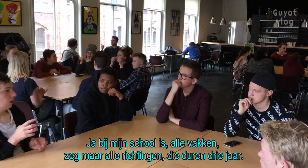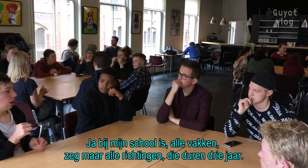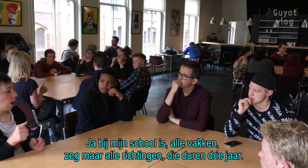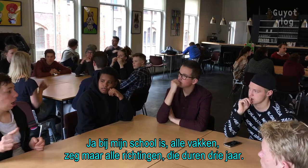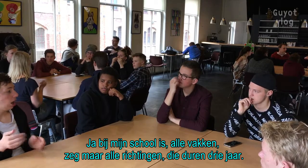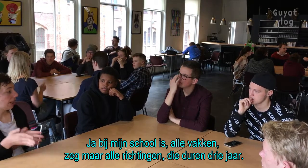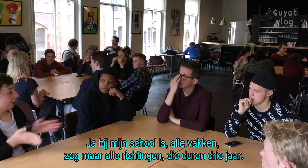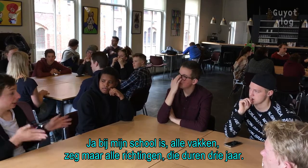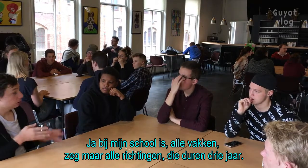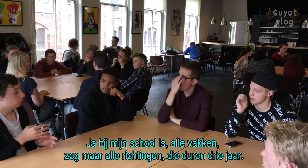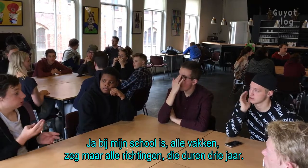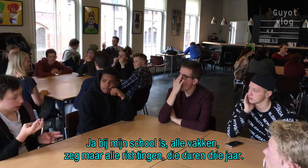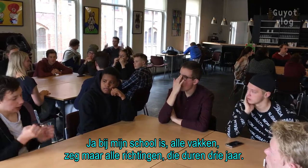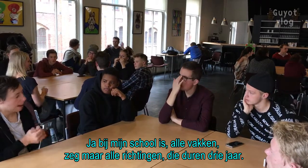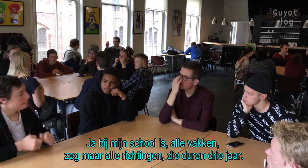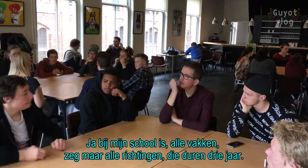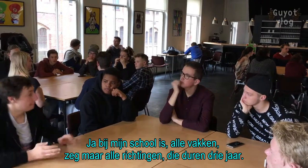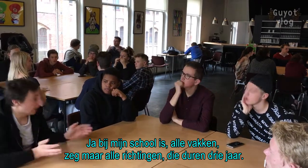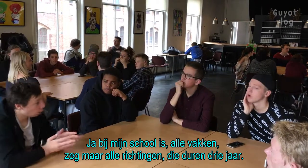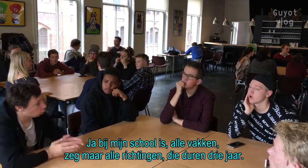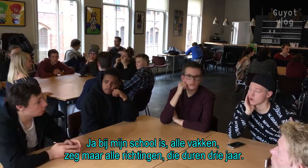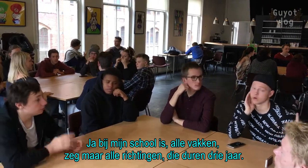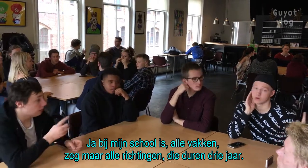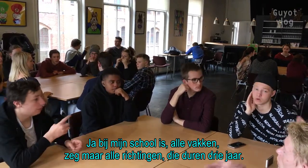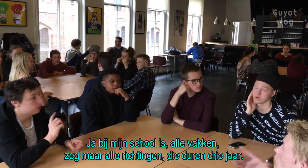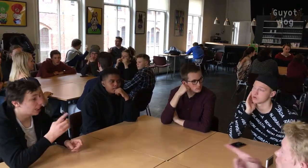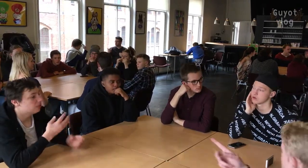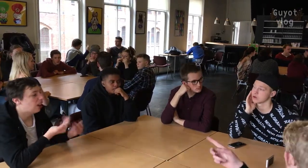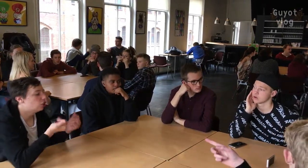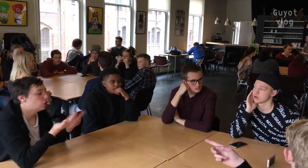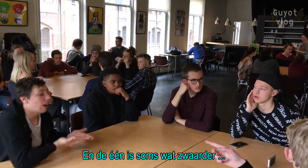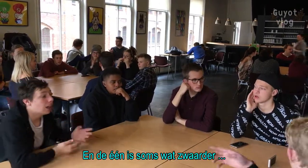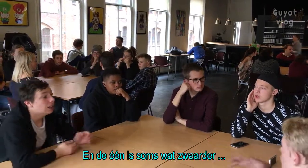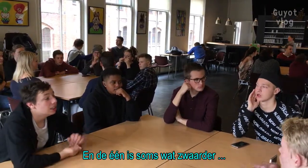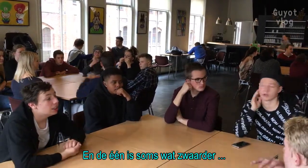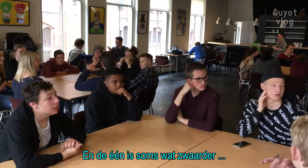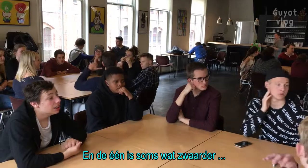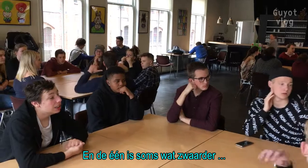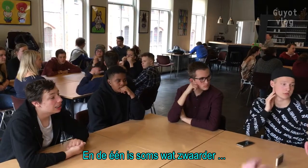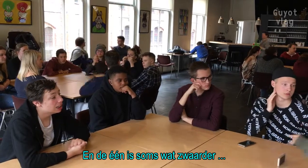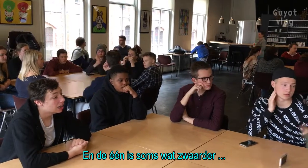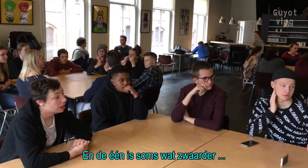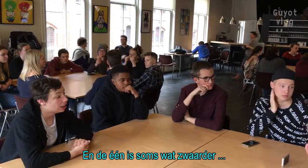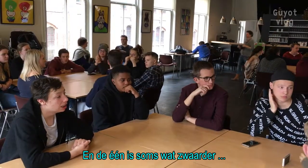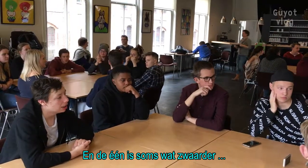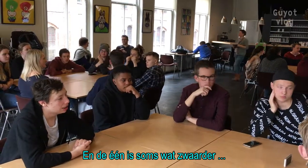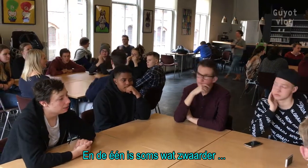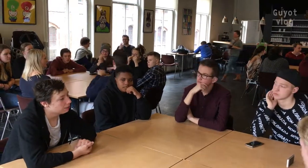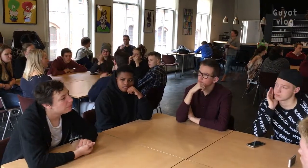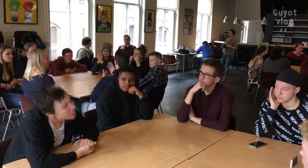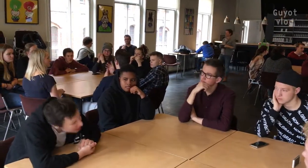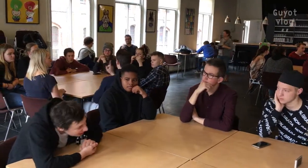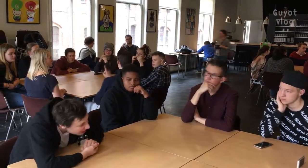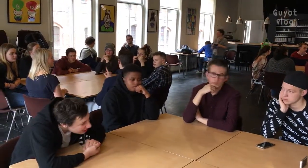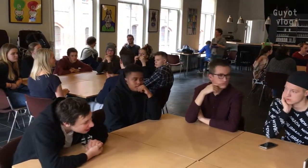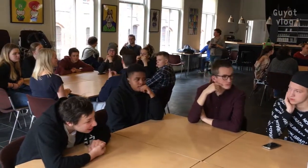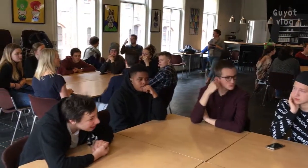en zeg maar alle richtingen, die duren 3 jaar. Dus, en de ene is dan soms wat zwaarder.